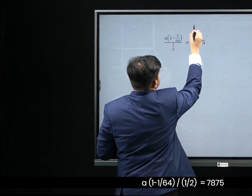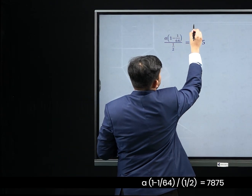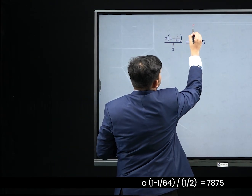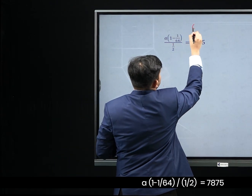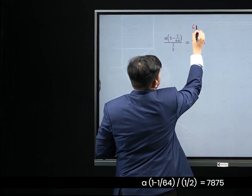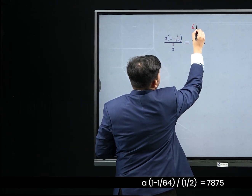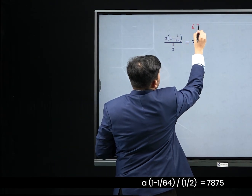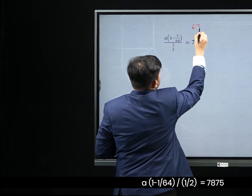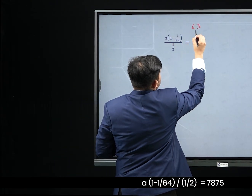7875।